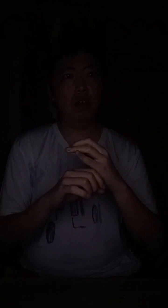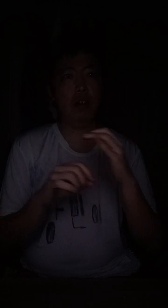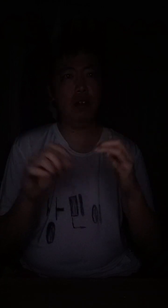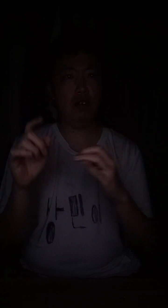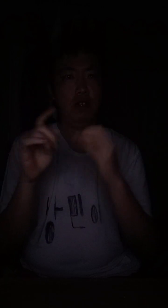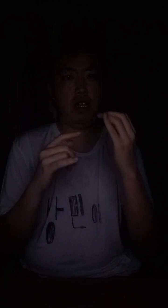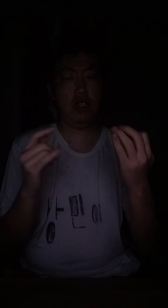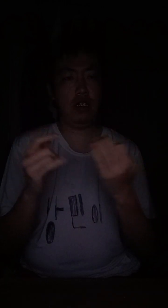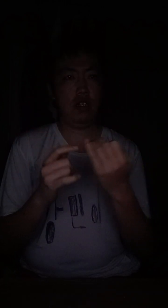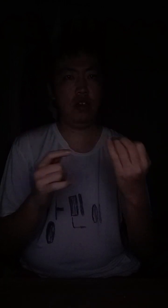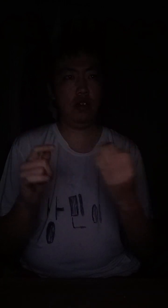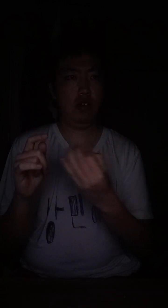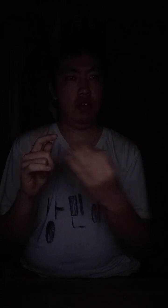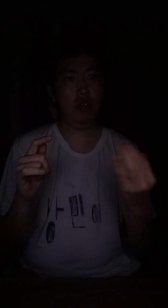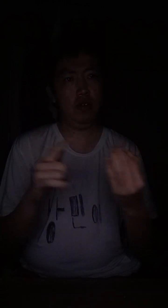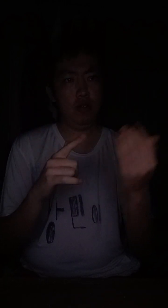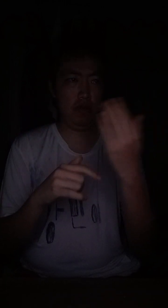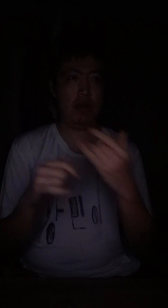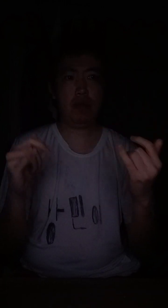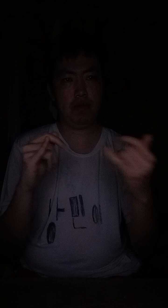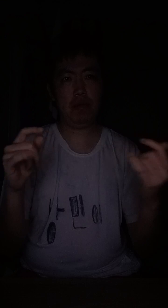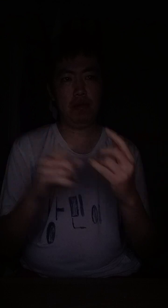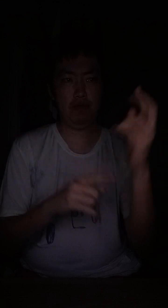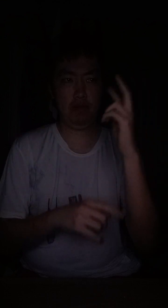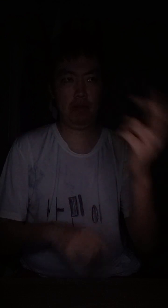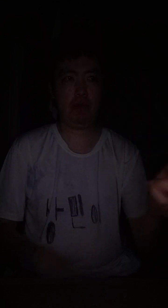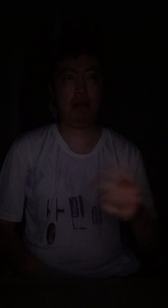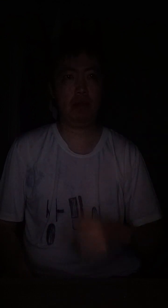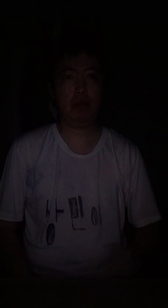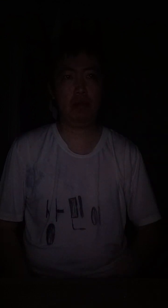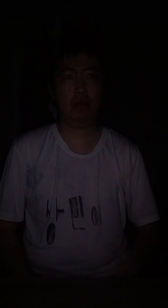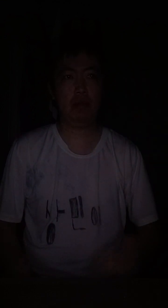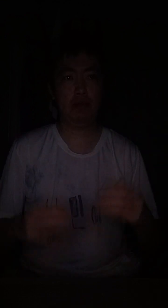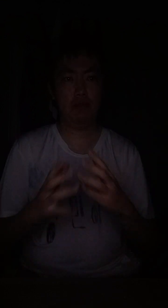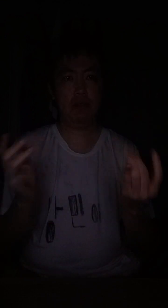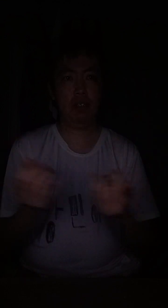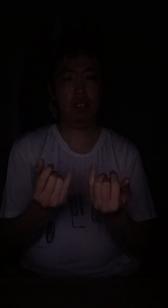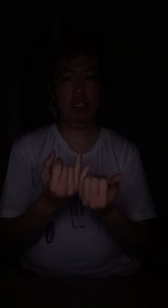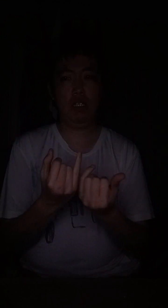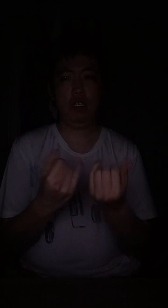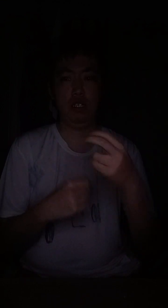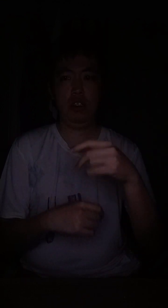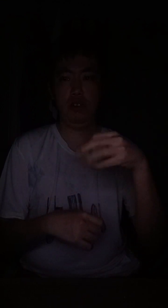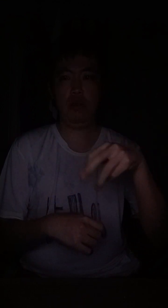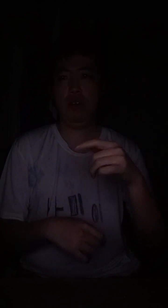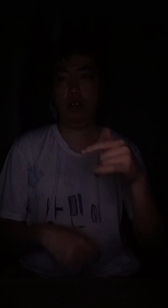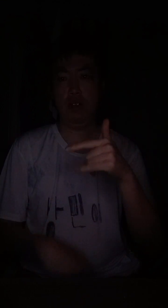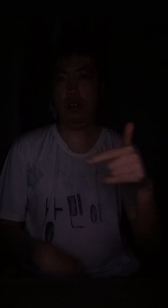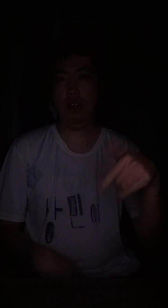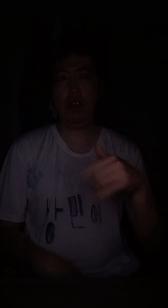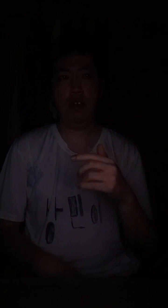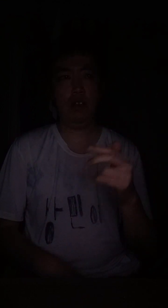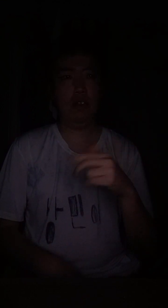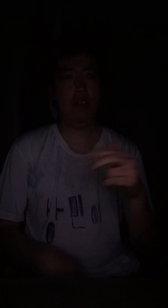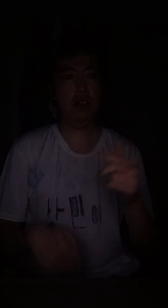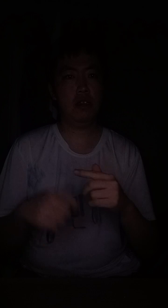탈의실, 화장실 등을 지속 점검하게 되겠습니다. 최근 3년간 전국에서 발생한 몰카 범죄는